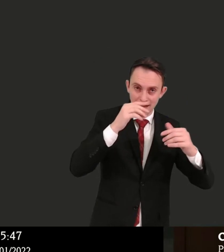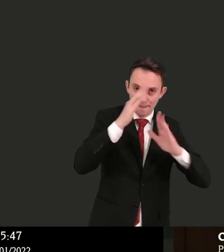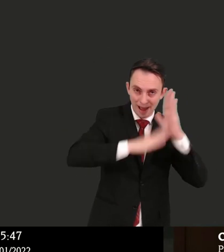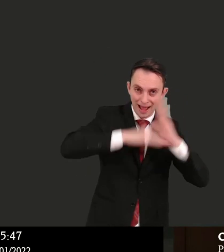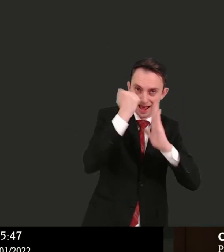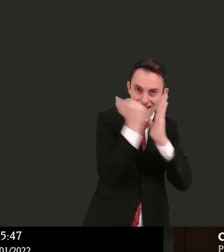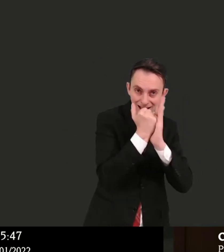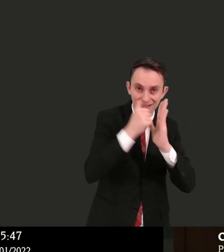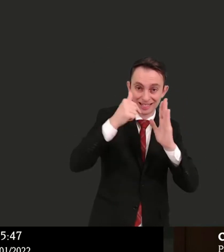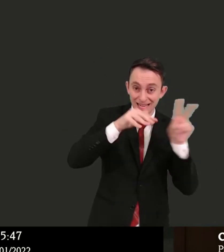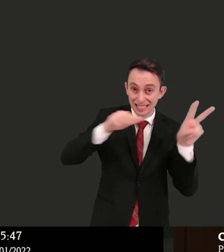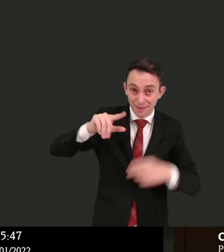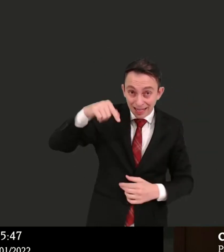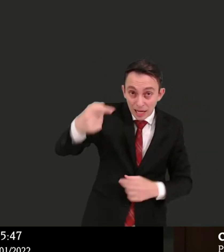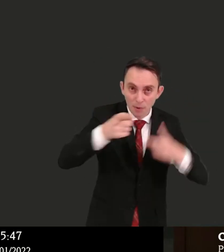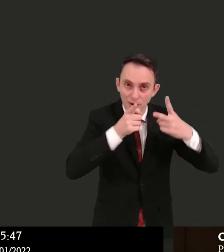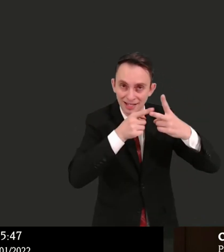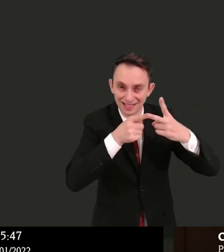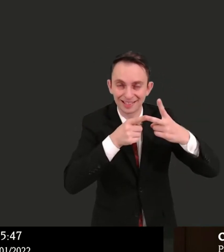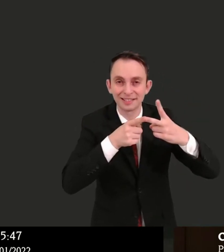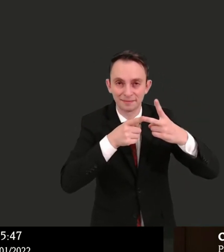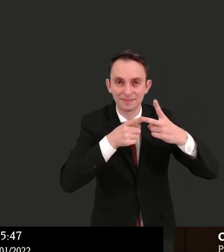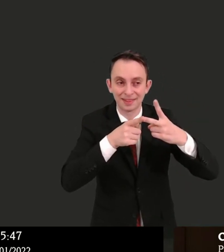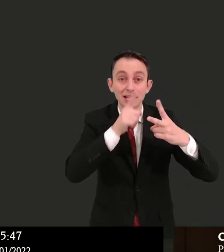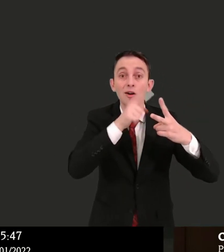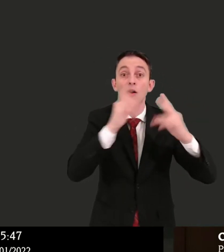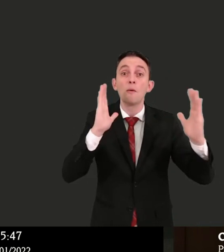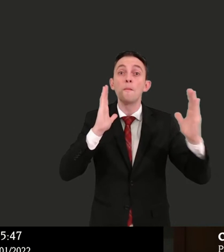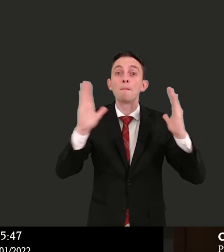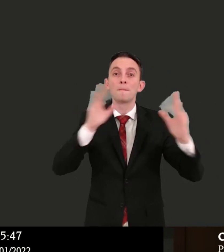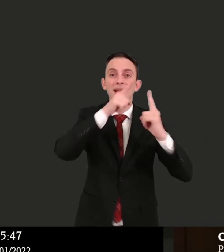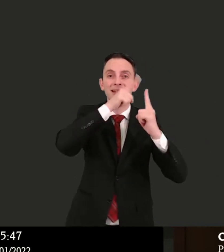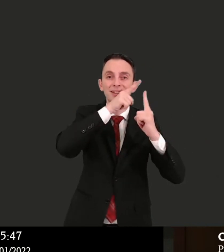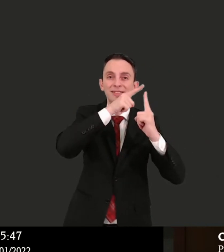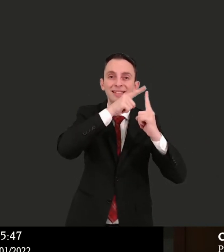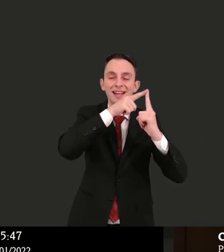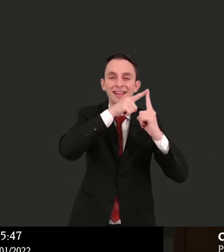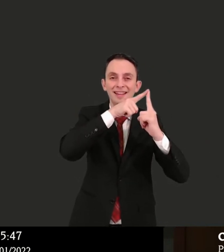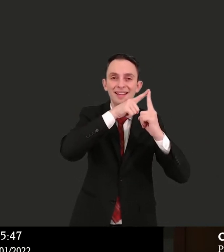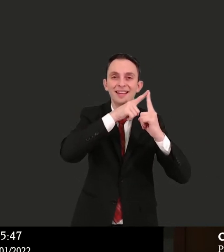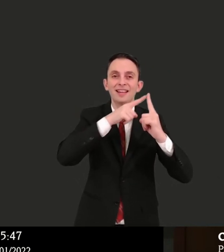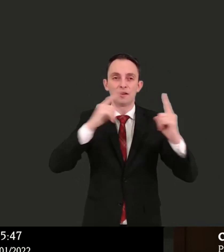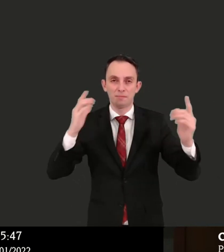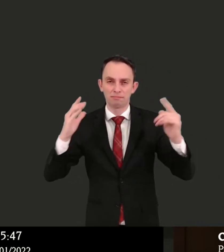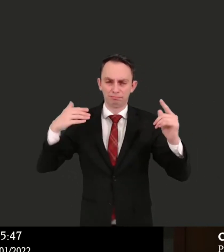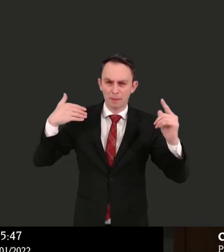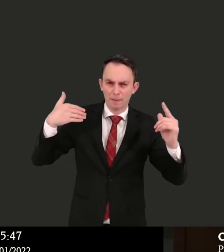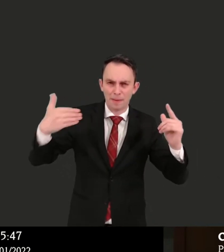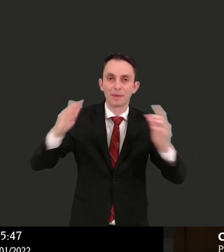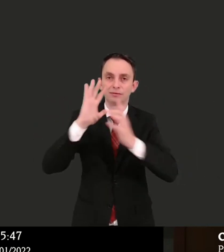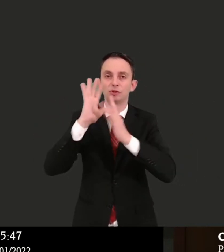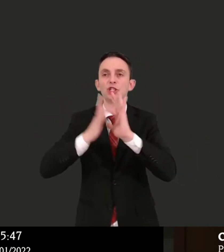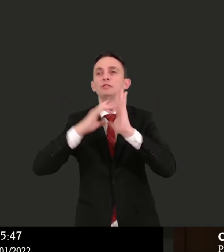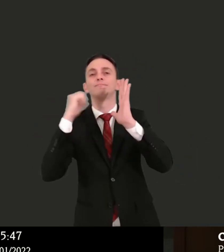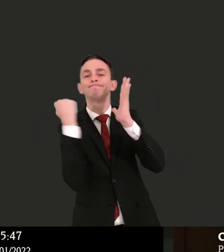época de Páscoa. Sete semanas depois, aconteceu um evento maravilhoso, que muitos hoje falam